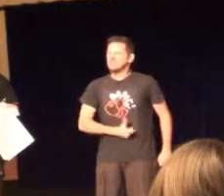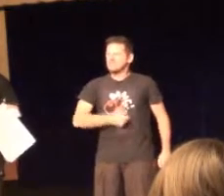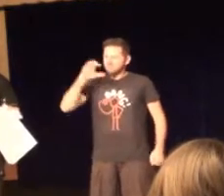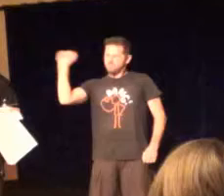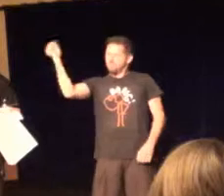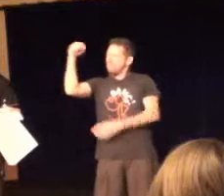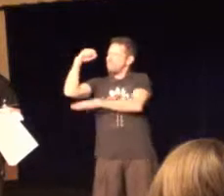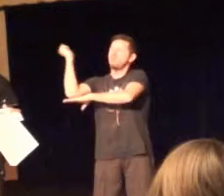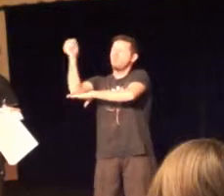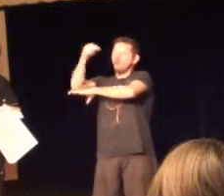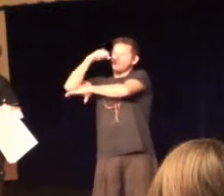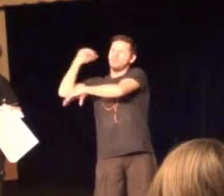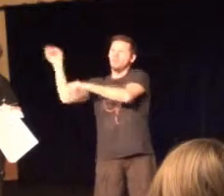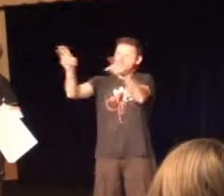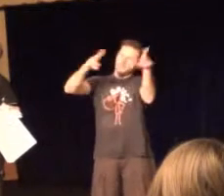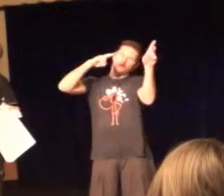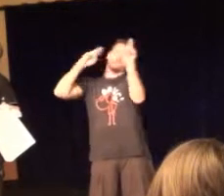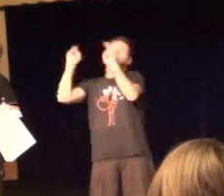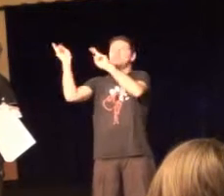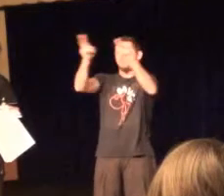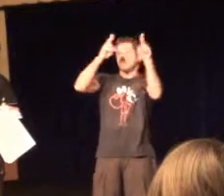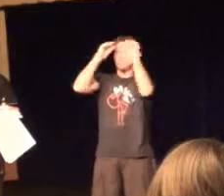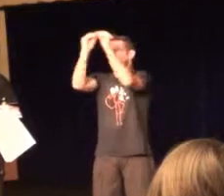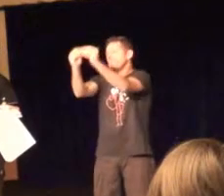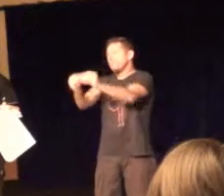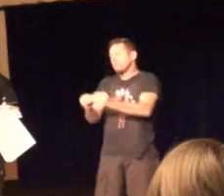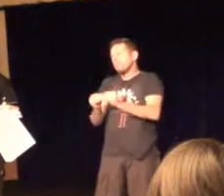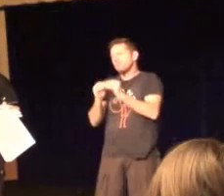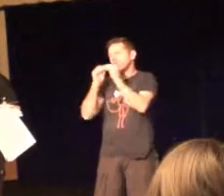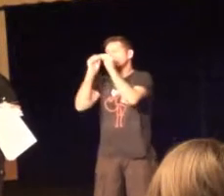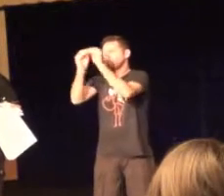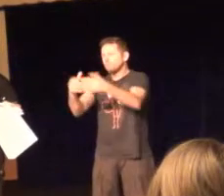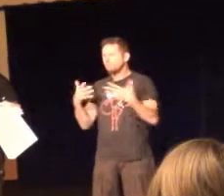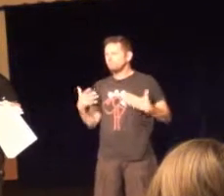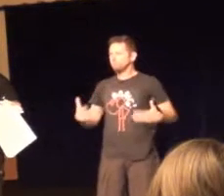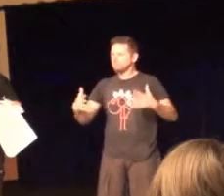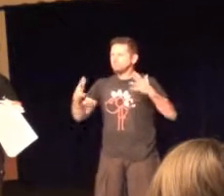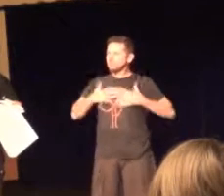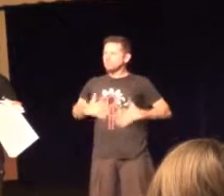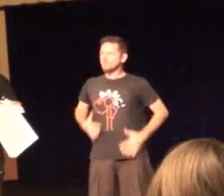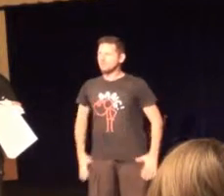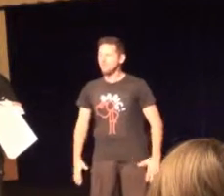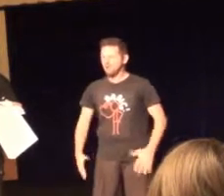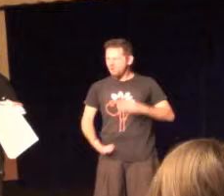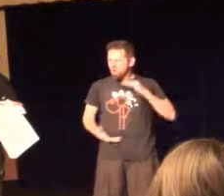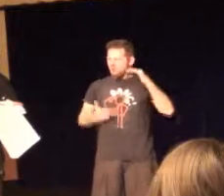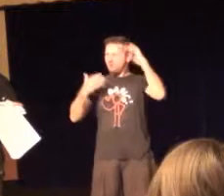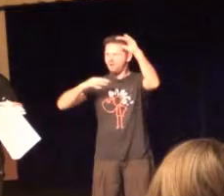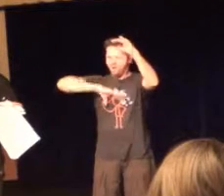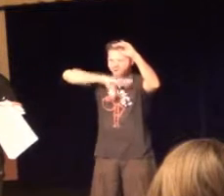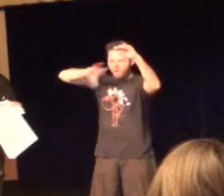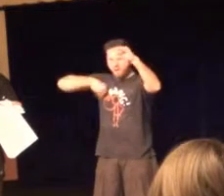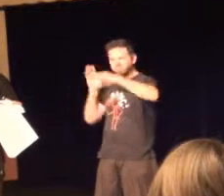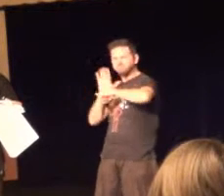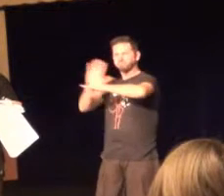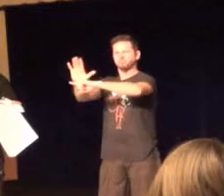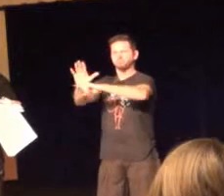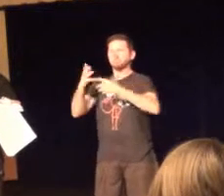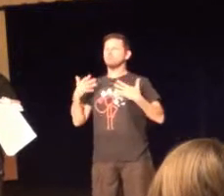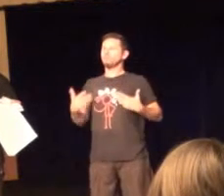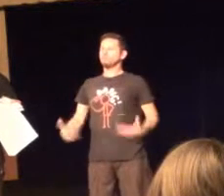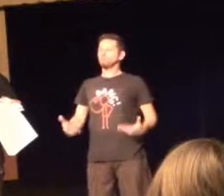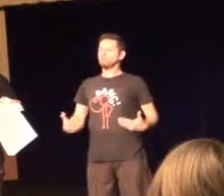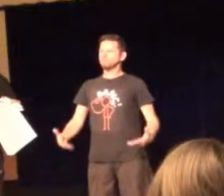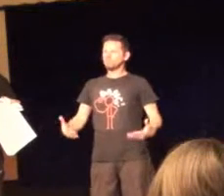laisse bercer par le vent, mon amour. Aujourd'hui, mon corps porte mon âme.